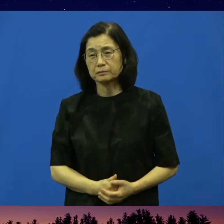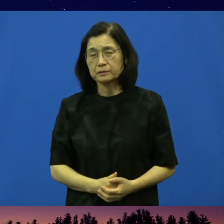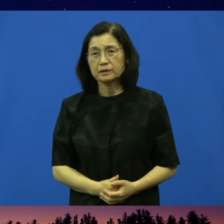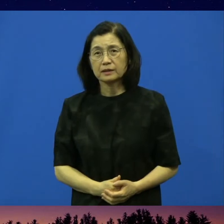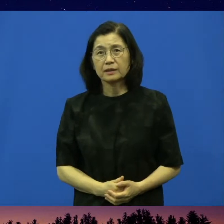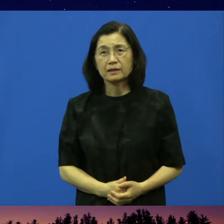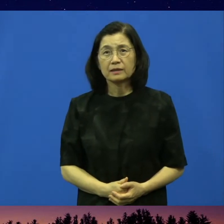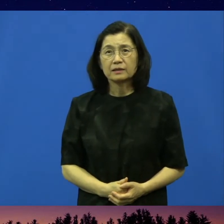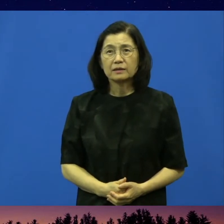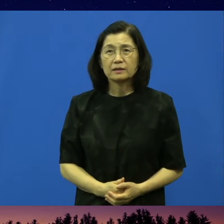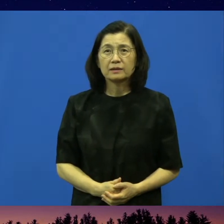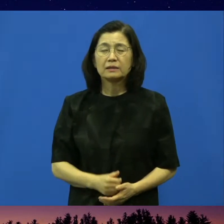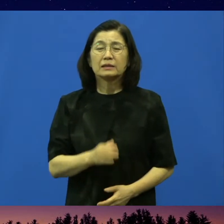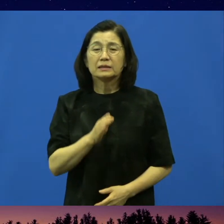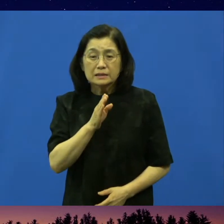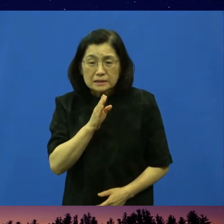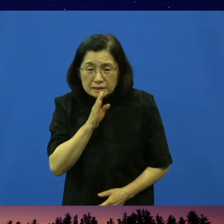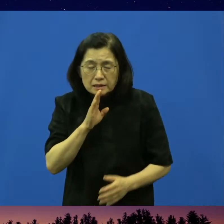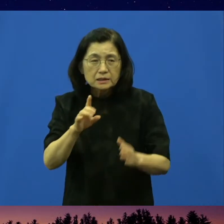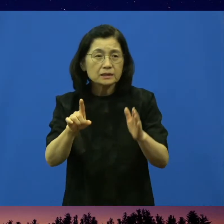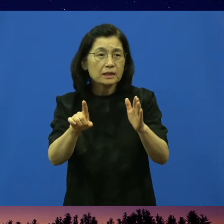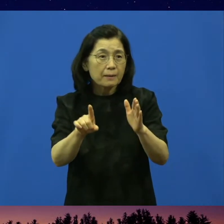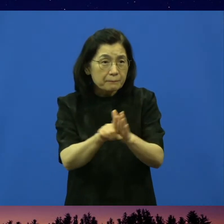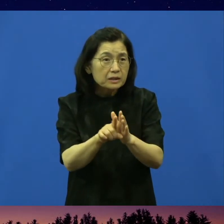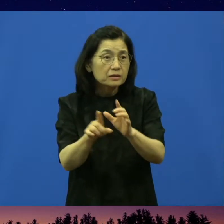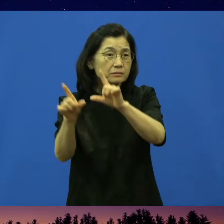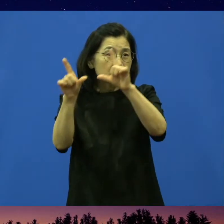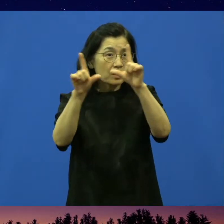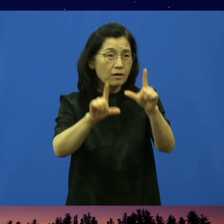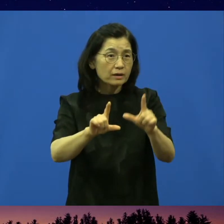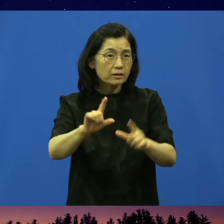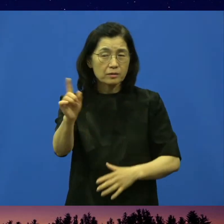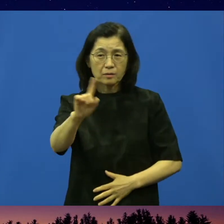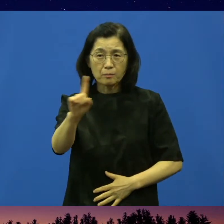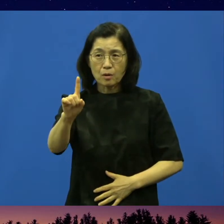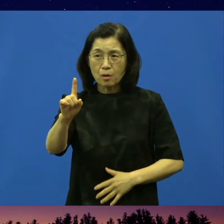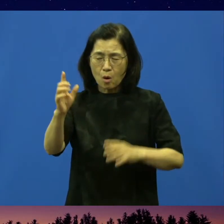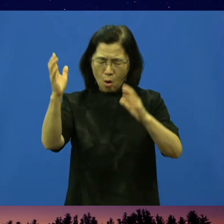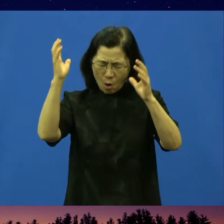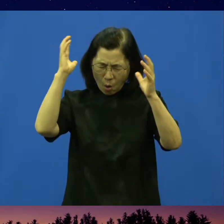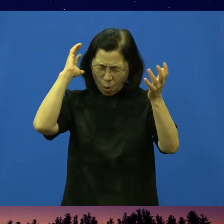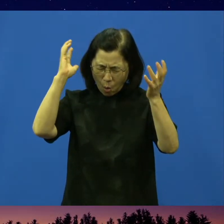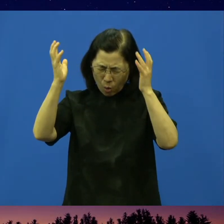그러므로 여러분, 진짜 믿음 생활은 뭐냐면 혼란 속에서 평화를 누리는 거예요.